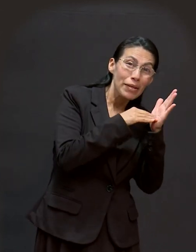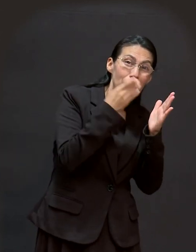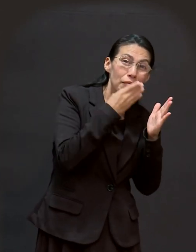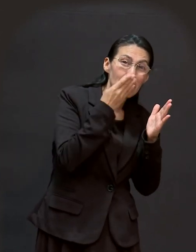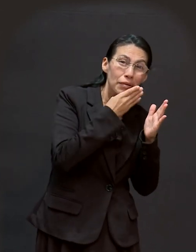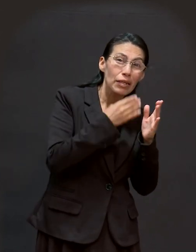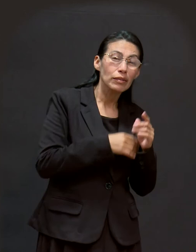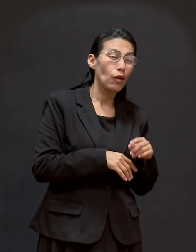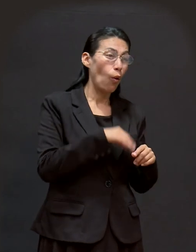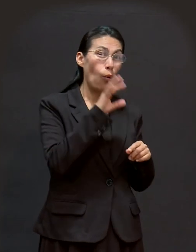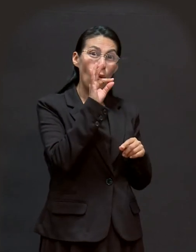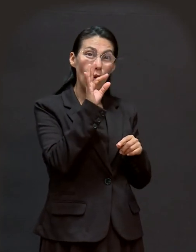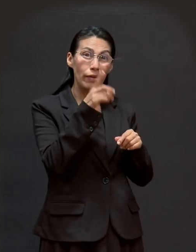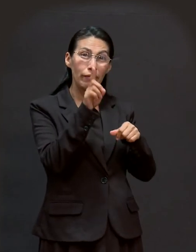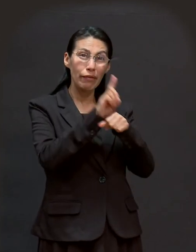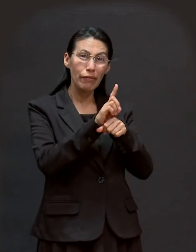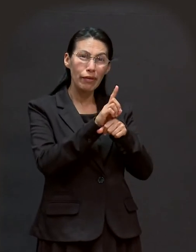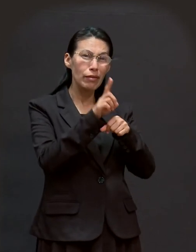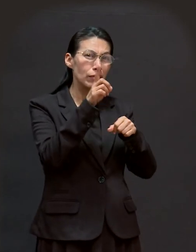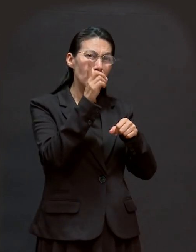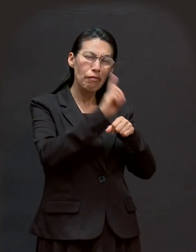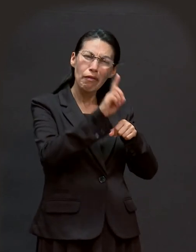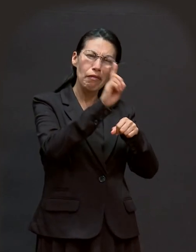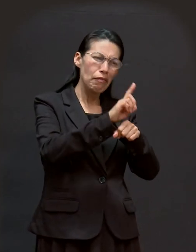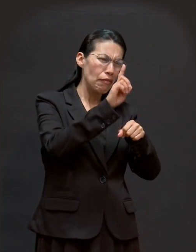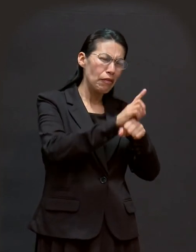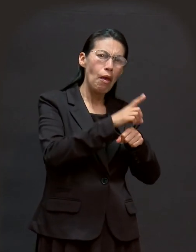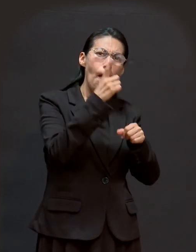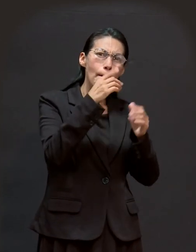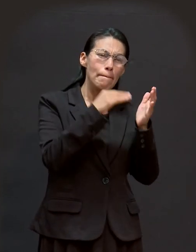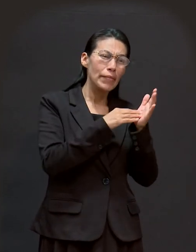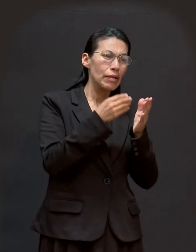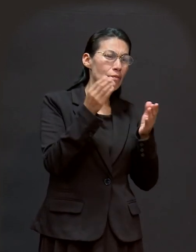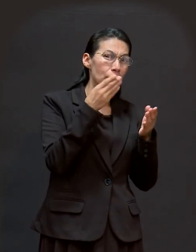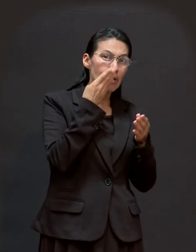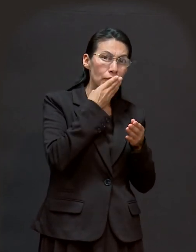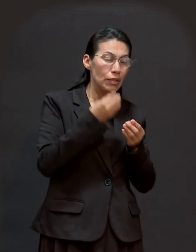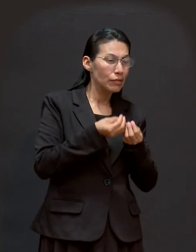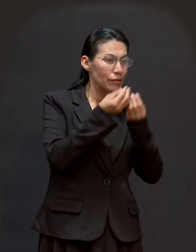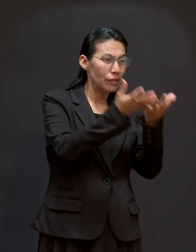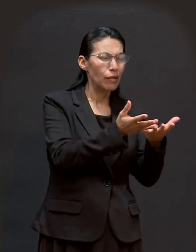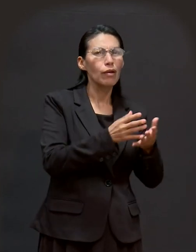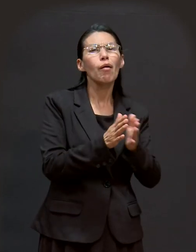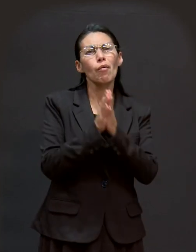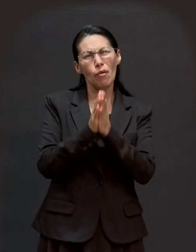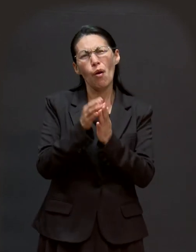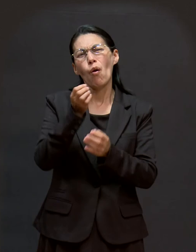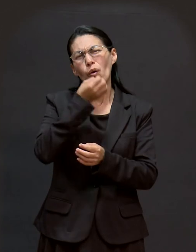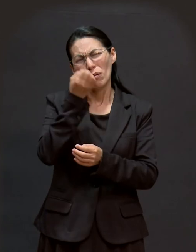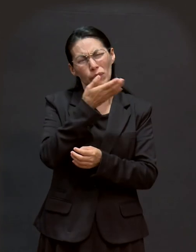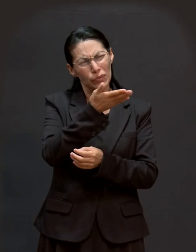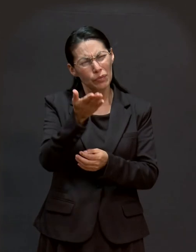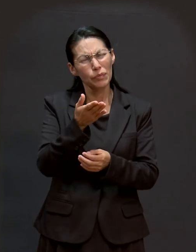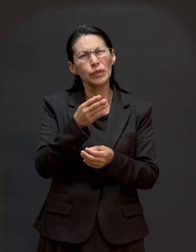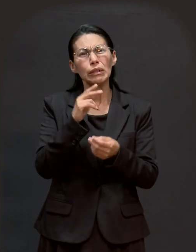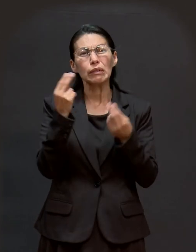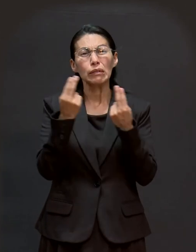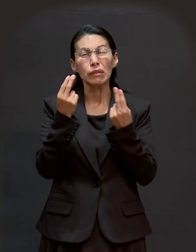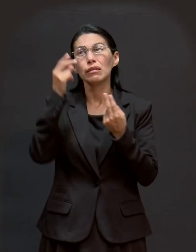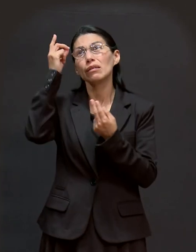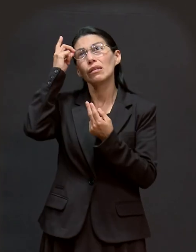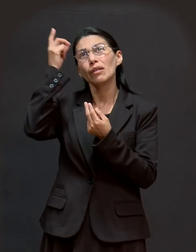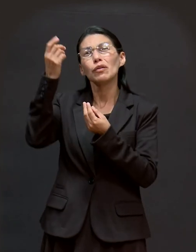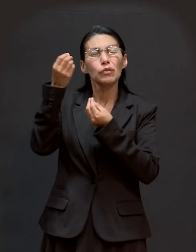también oremos para que llegue el alimento espiritual a esas personas que necesitan de dios oremos por